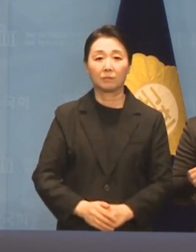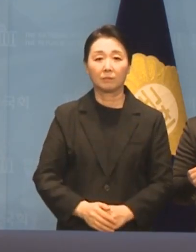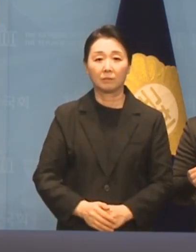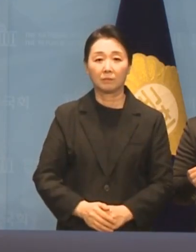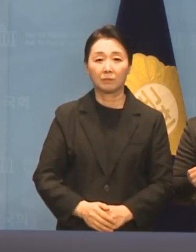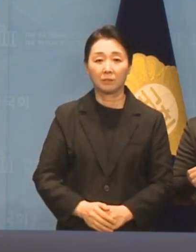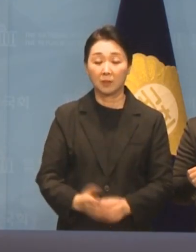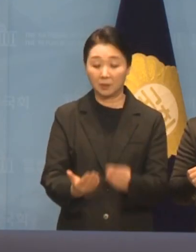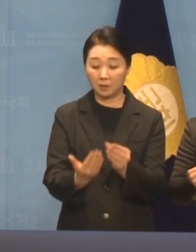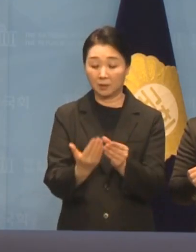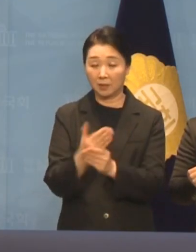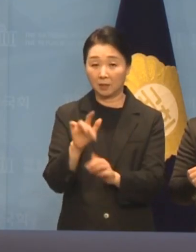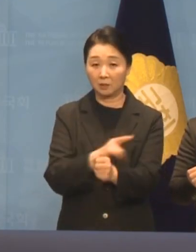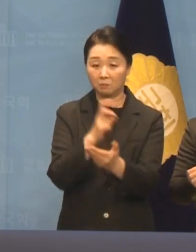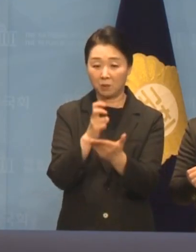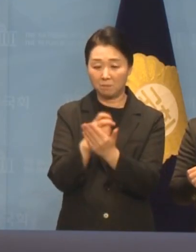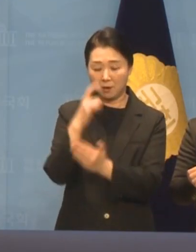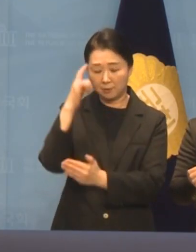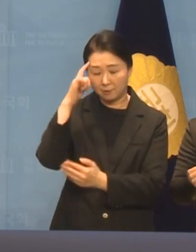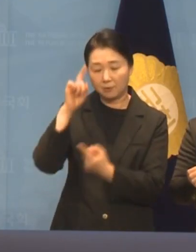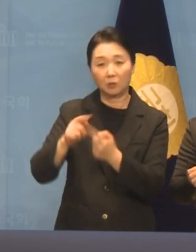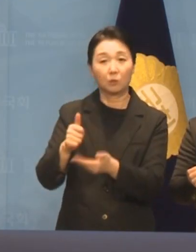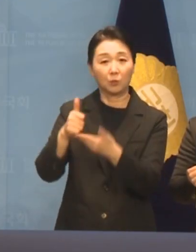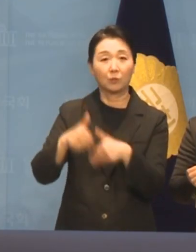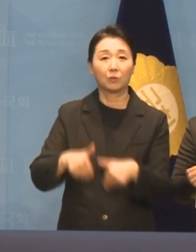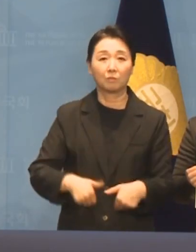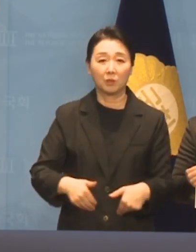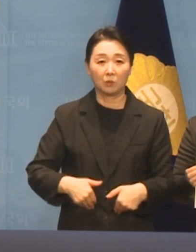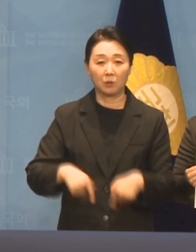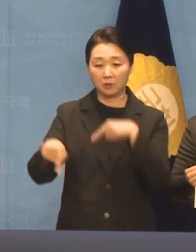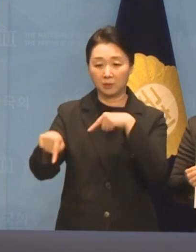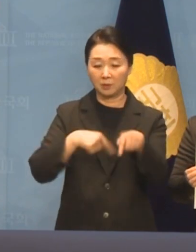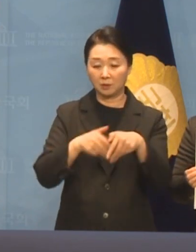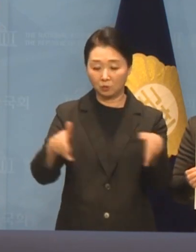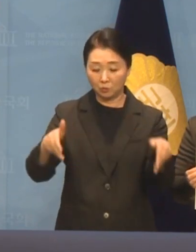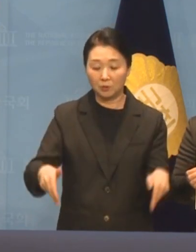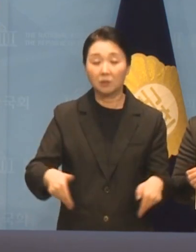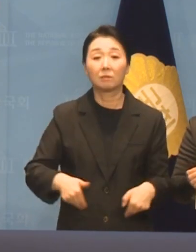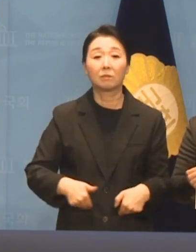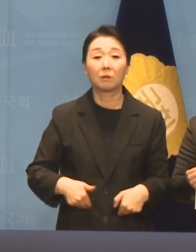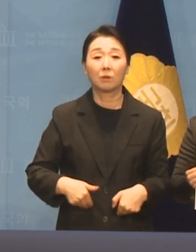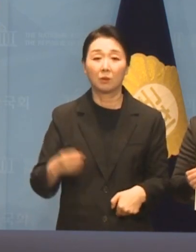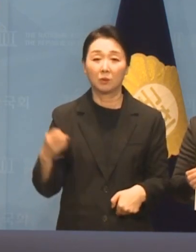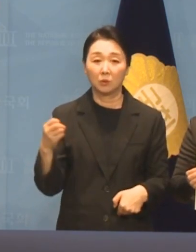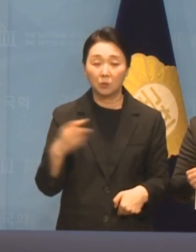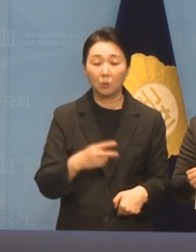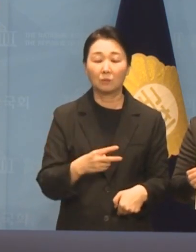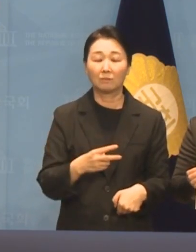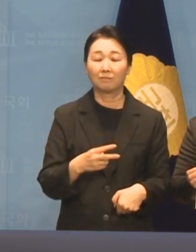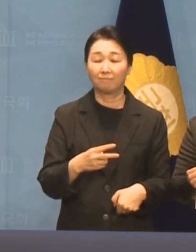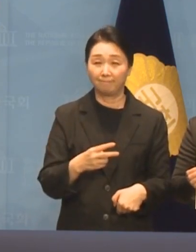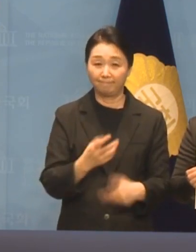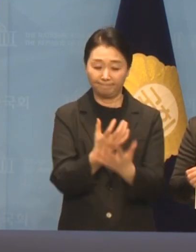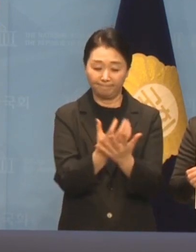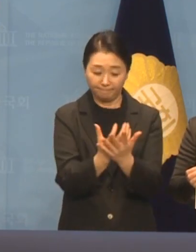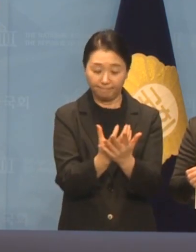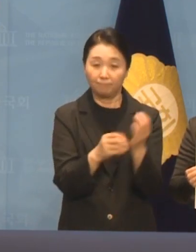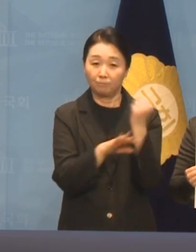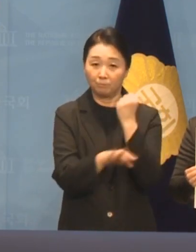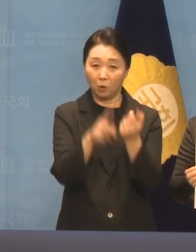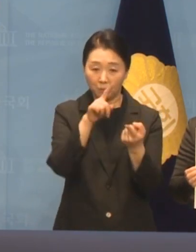여순 사건 특별법 정신을 존중하고 정치적 중립성과 객관성을 갖춘